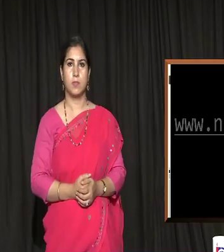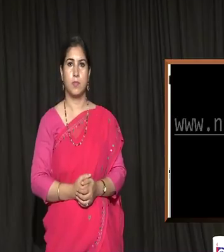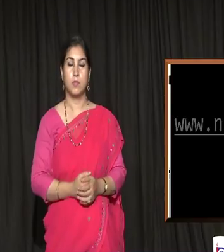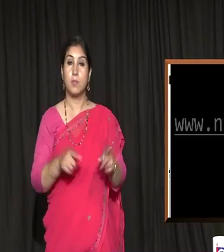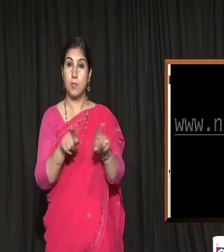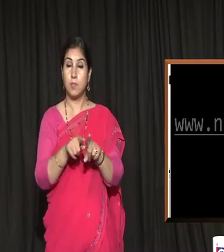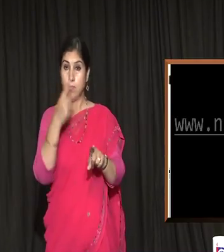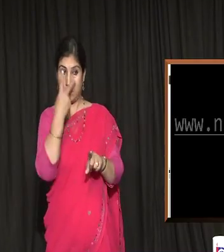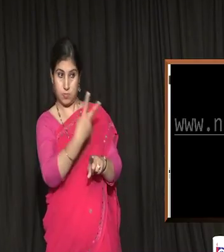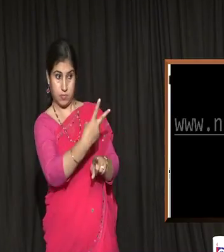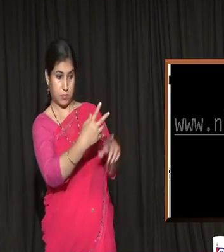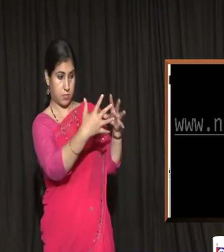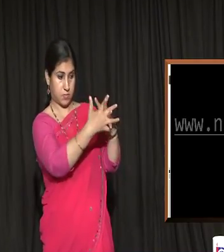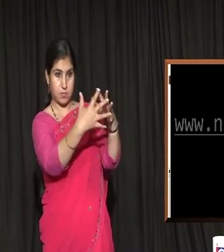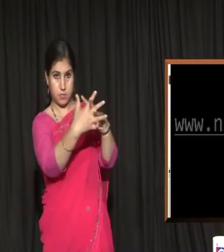You can visit our website